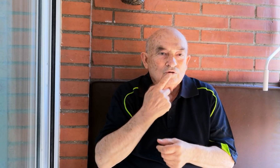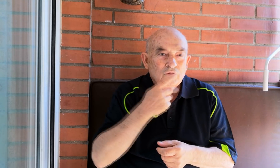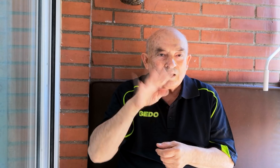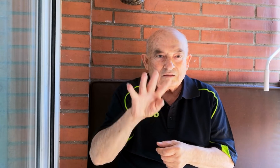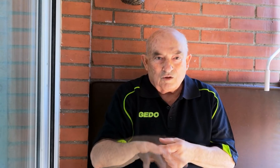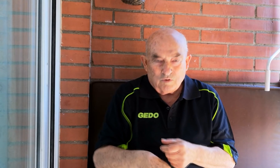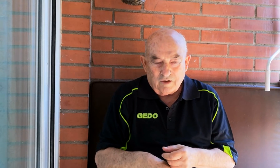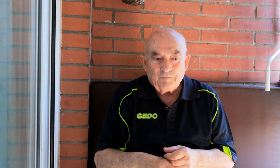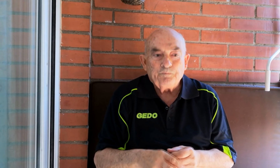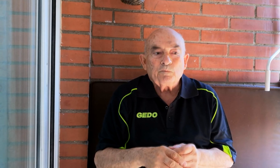Catalunya.